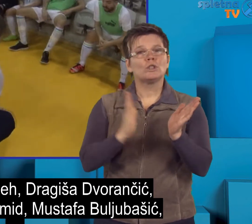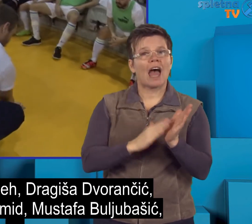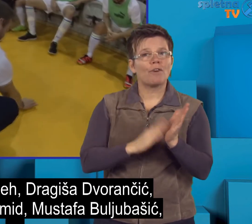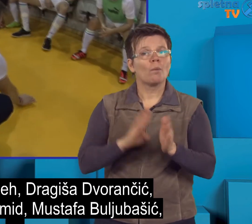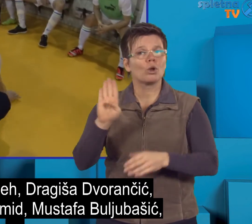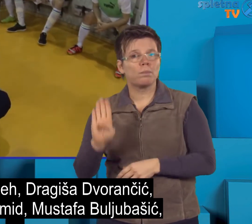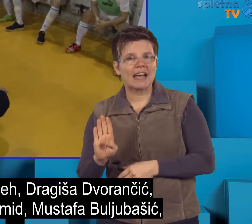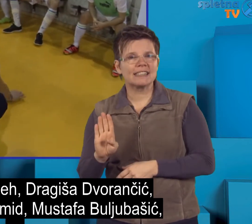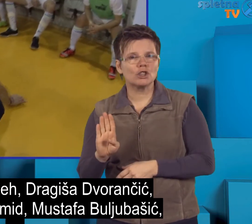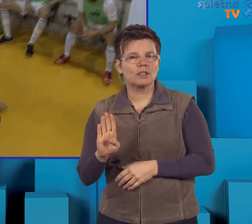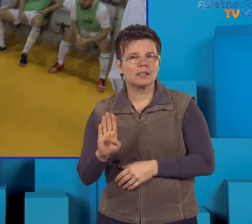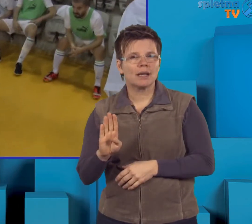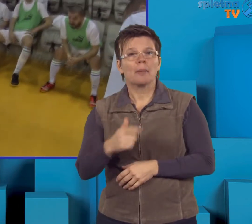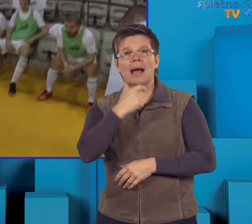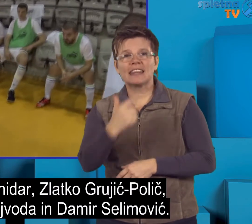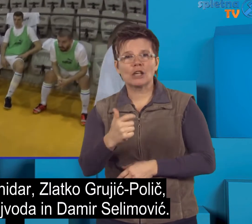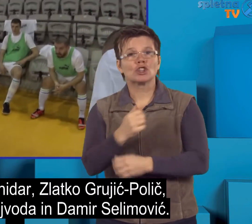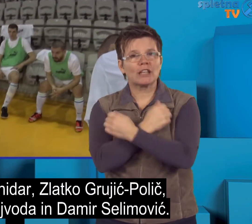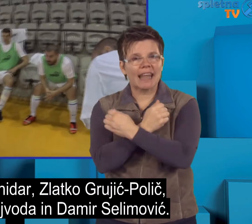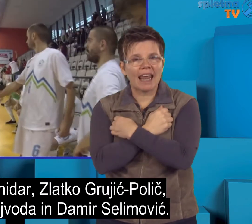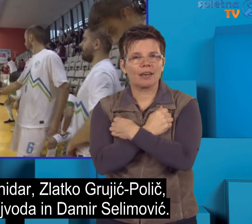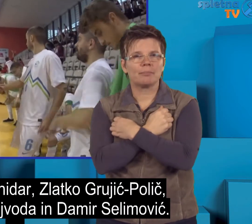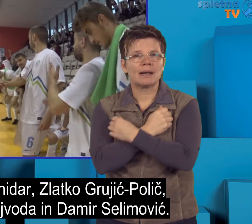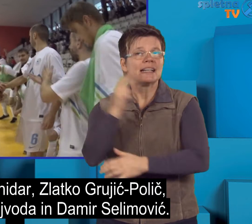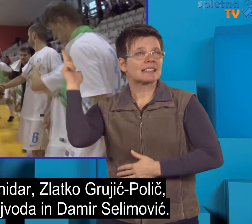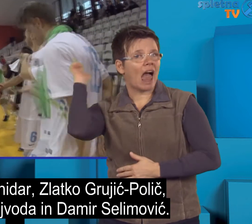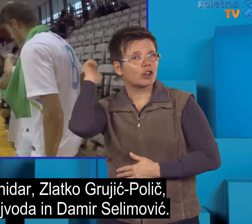Zlatko Grujić-Polić, Eldion Vojvoda in Damir Selimović.